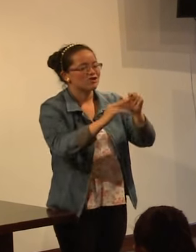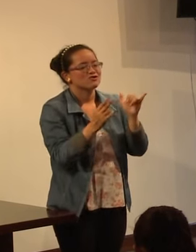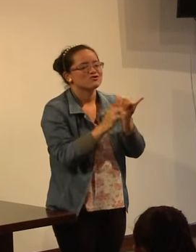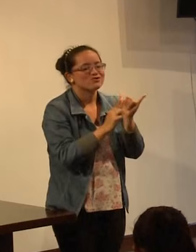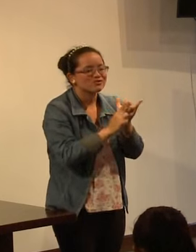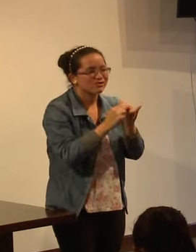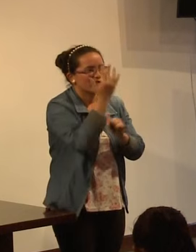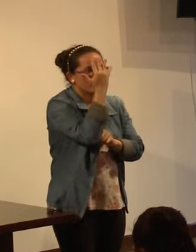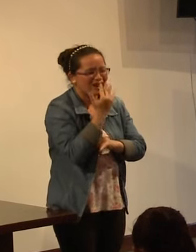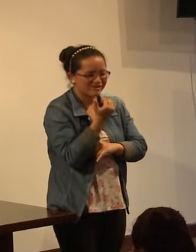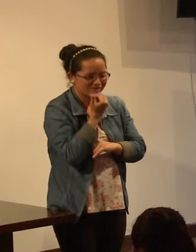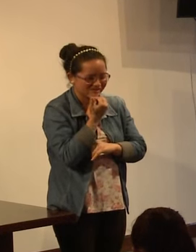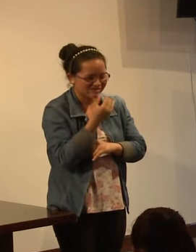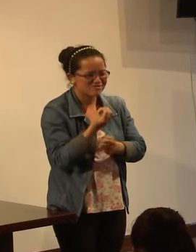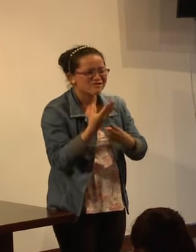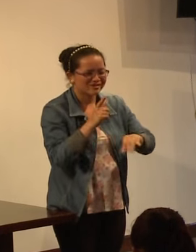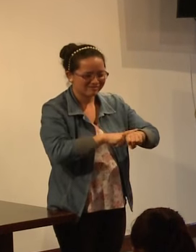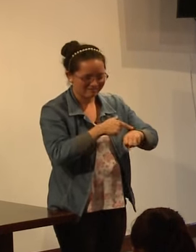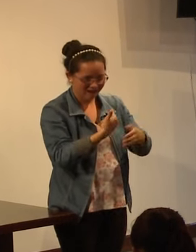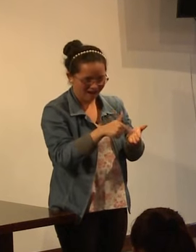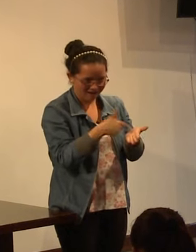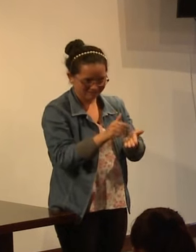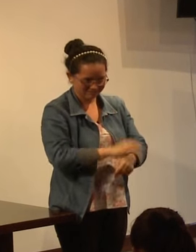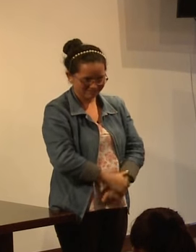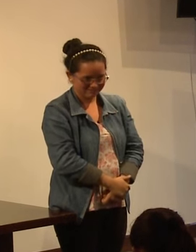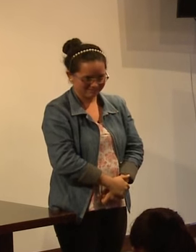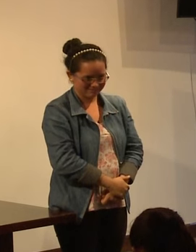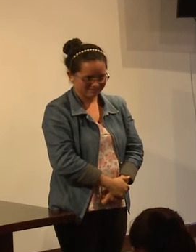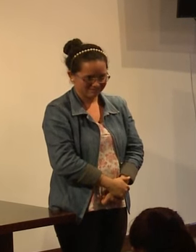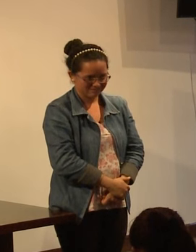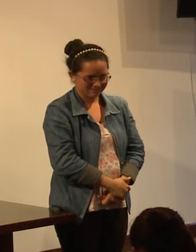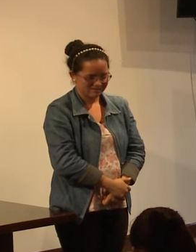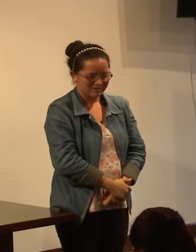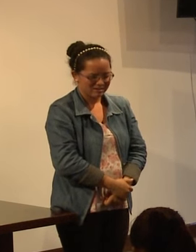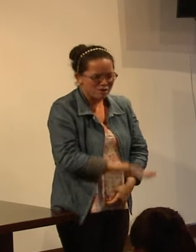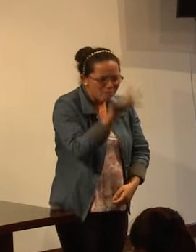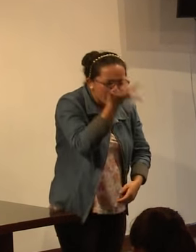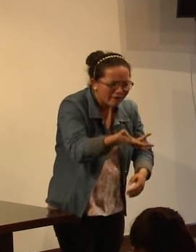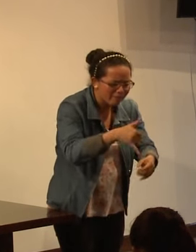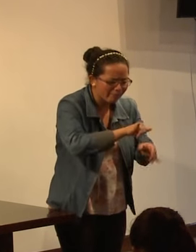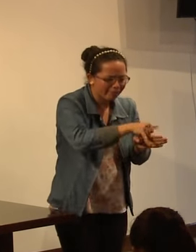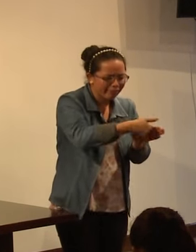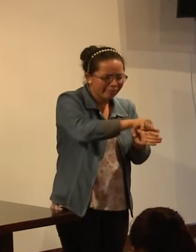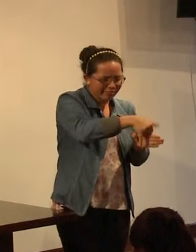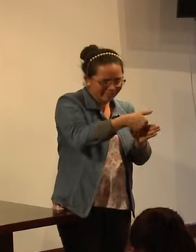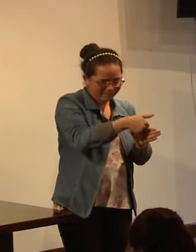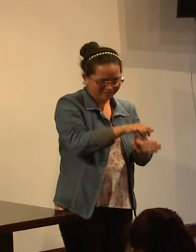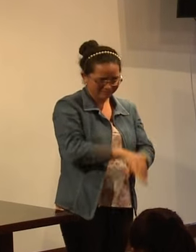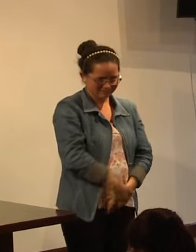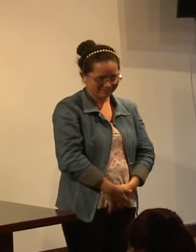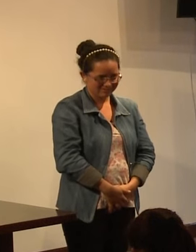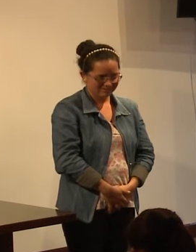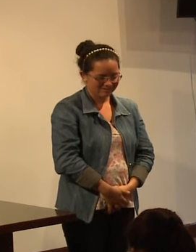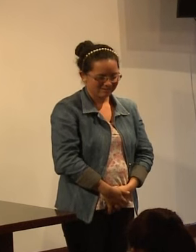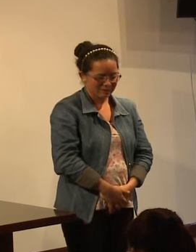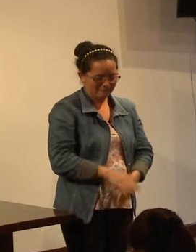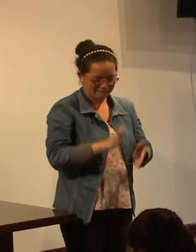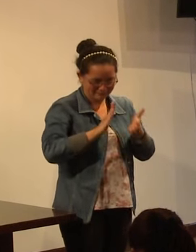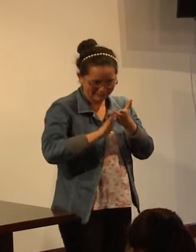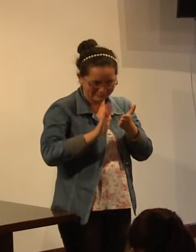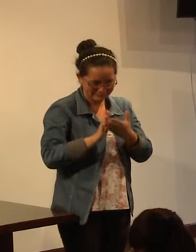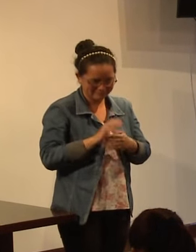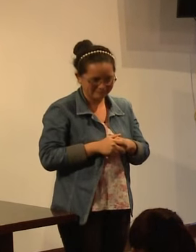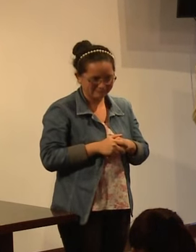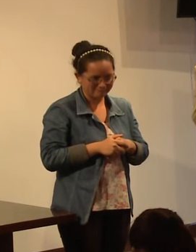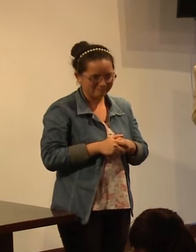Facebook, en Twitter? ¿No pasa eso? Y entonces, ¿por qué el desbalance está tan grande? O sea, entonces en